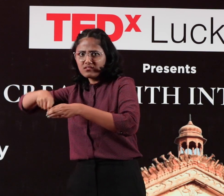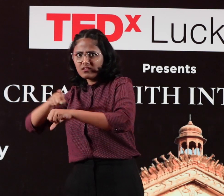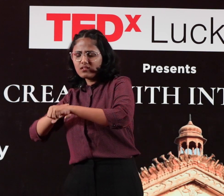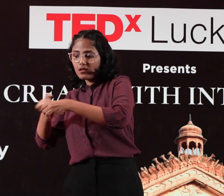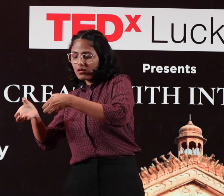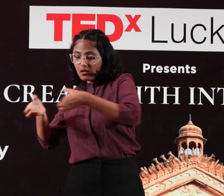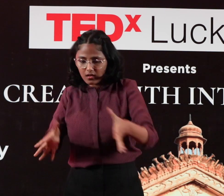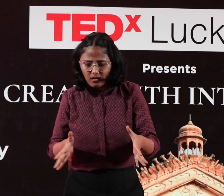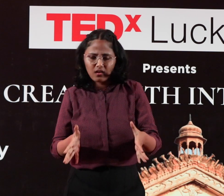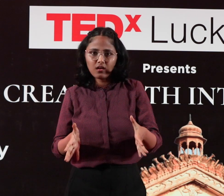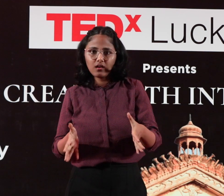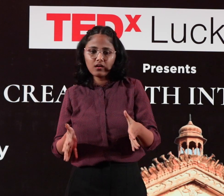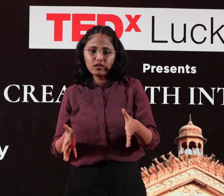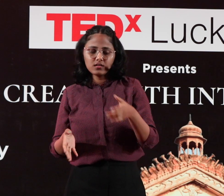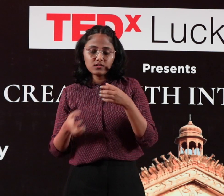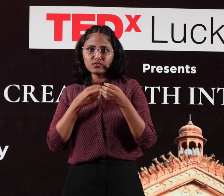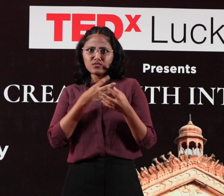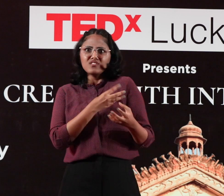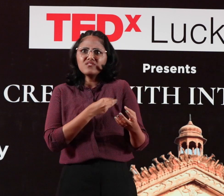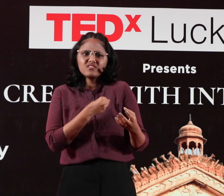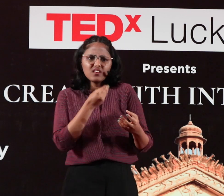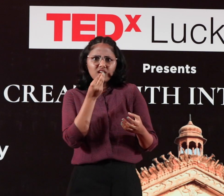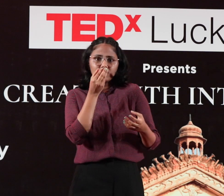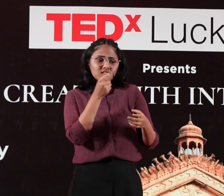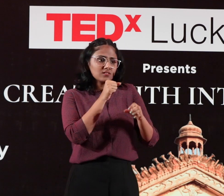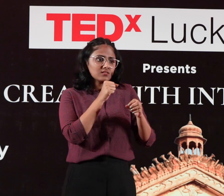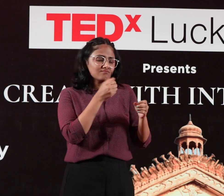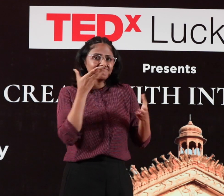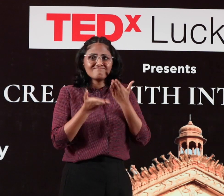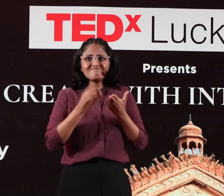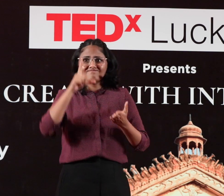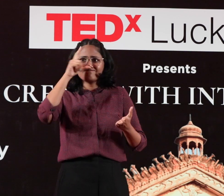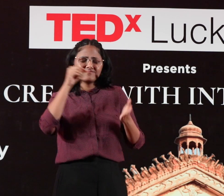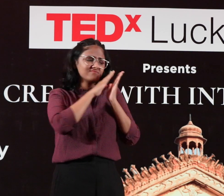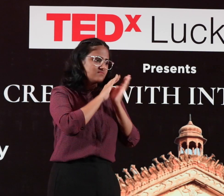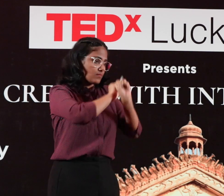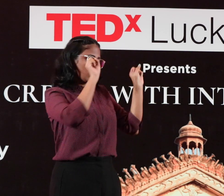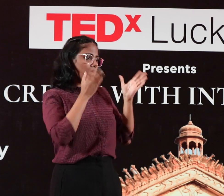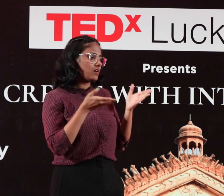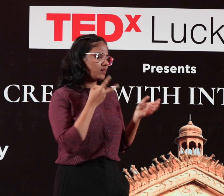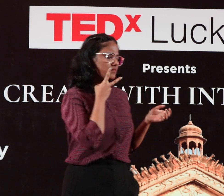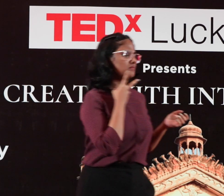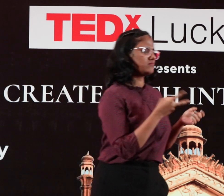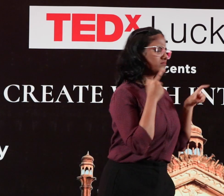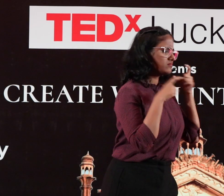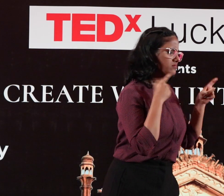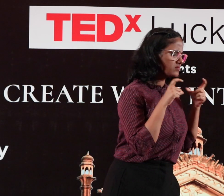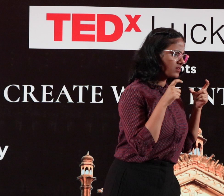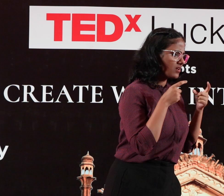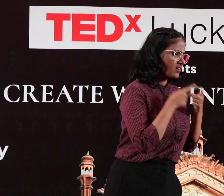सी आवाज आई. वो डर गई कि बच्ची उठ ना जाए, पर बच्ची सो रही थी. उन्होंने परात उठाई और फिर से अपना काम करने